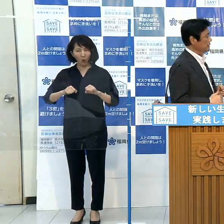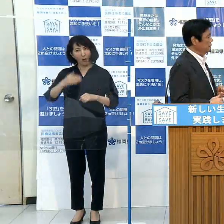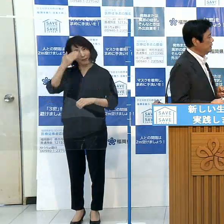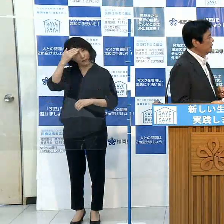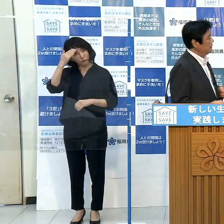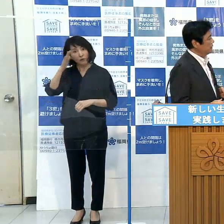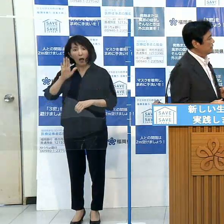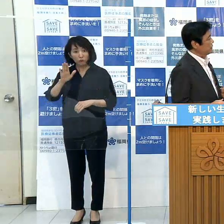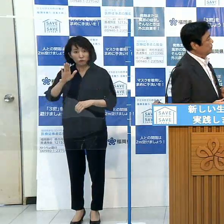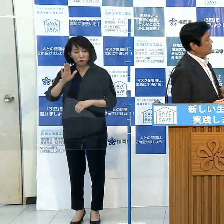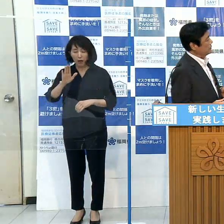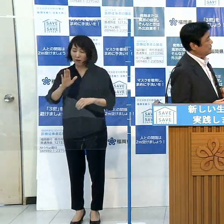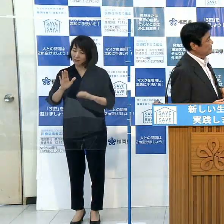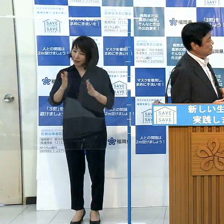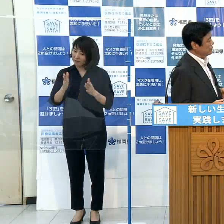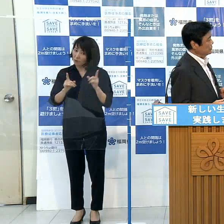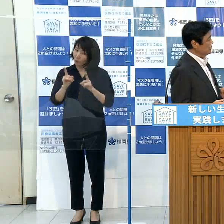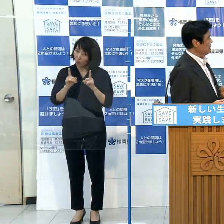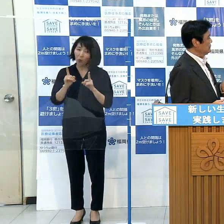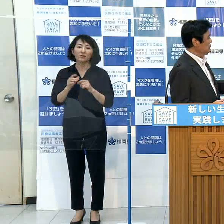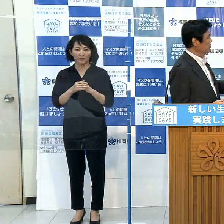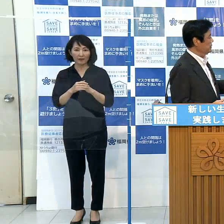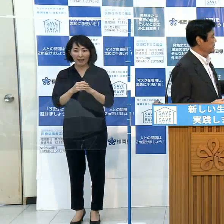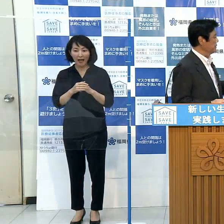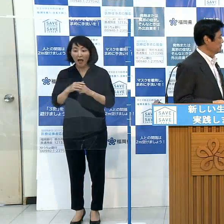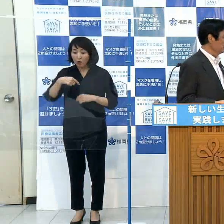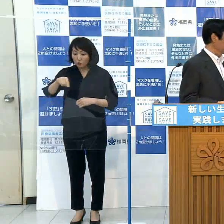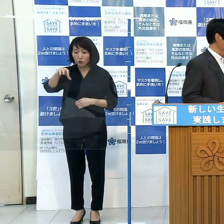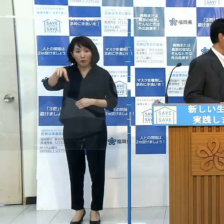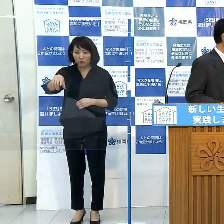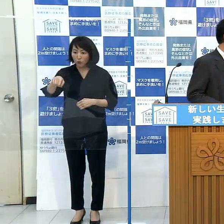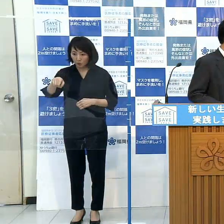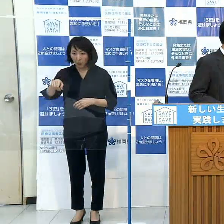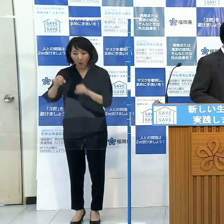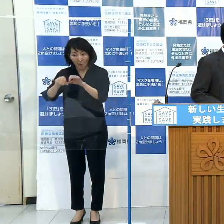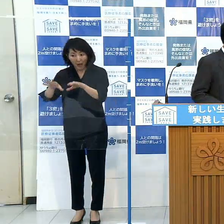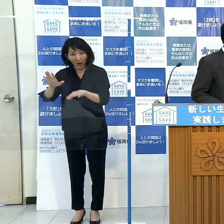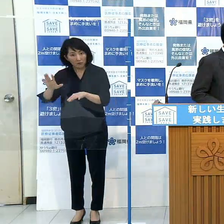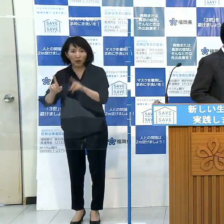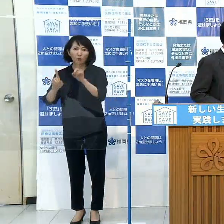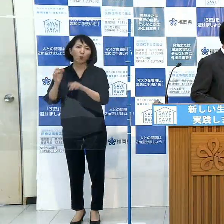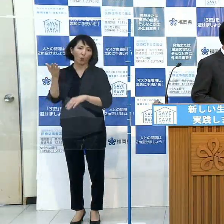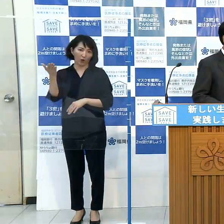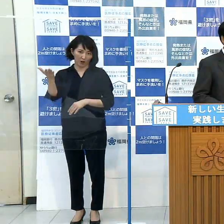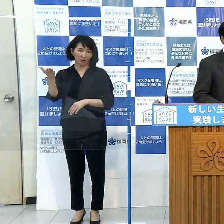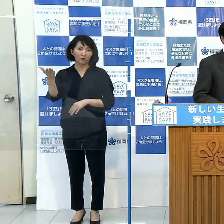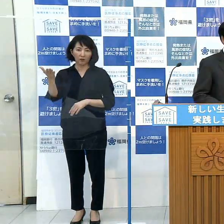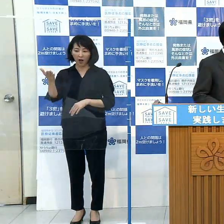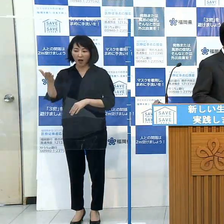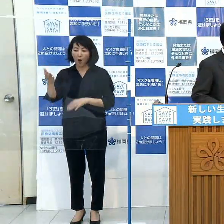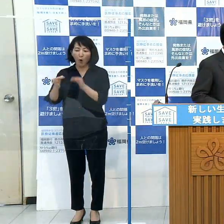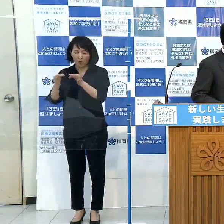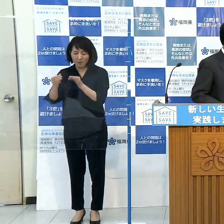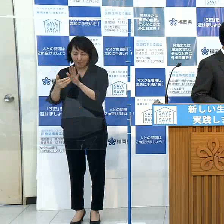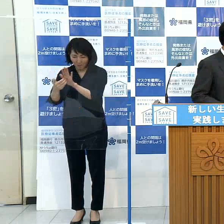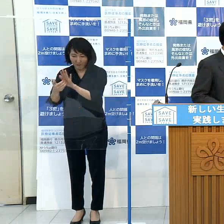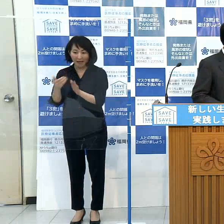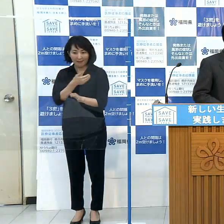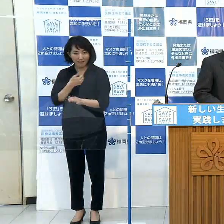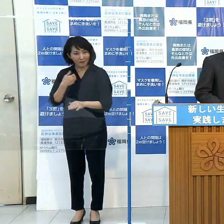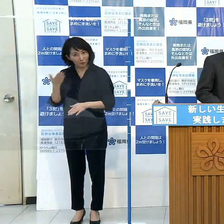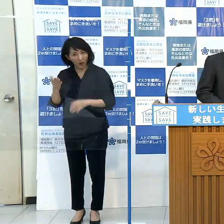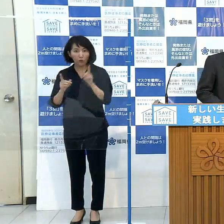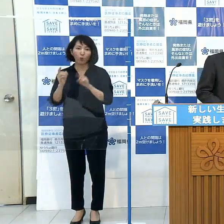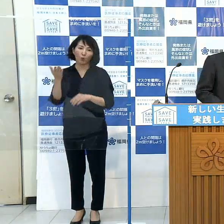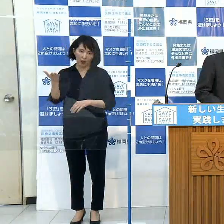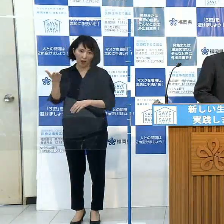どうかとかですね、行き先の感染状況、それから療養施設の感染防止対策、それぞれを確認して外出するかし